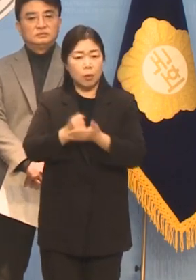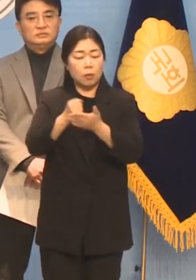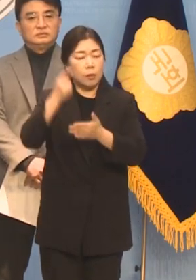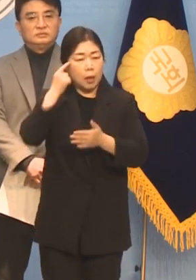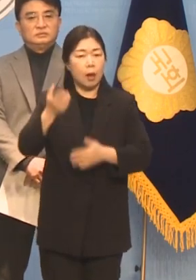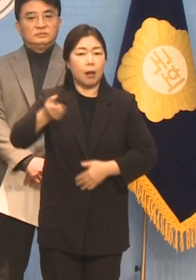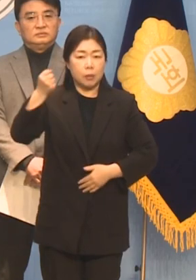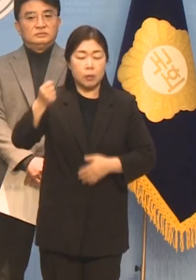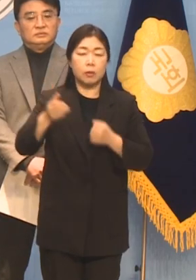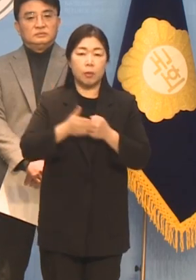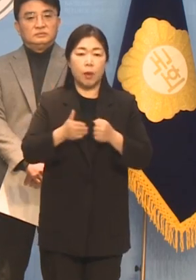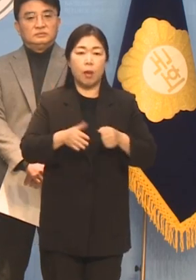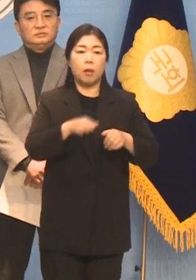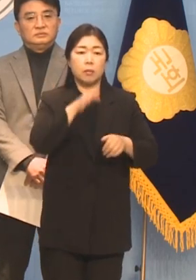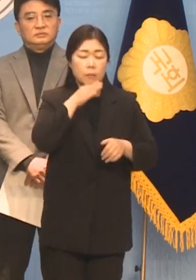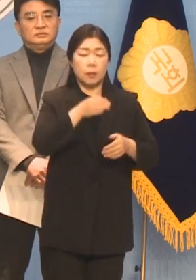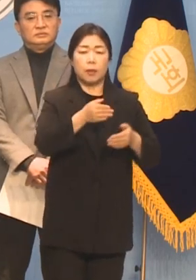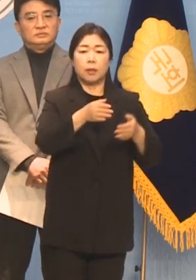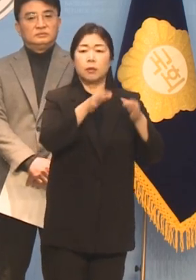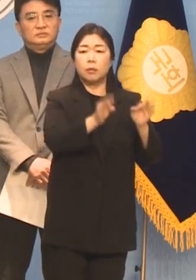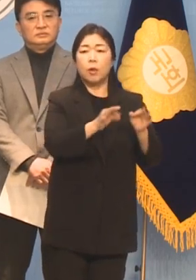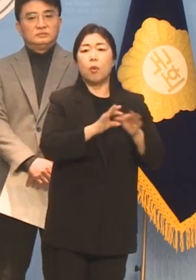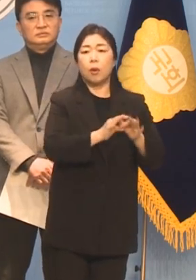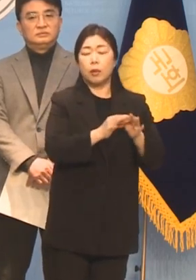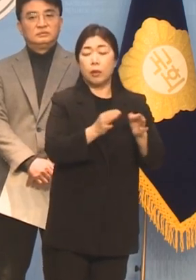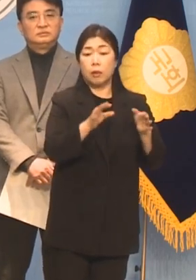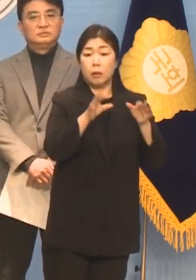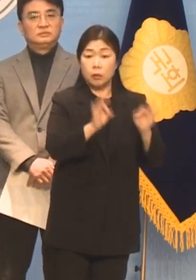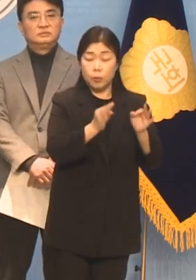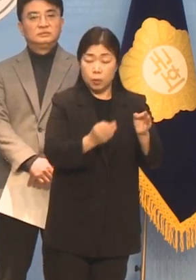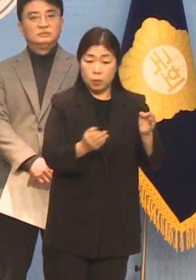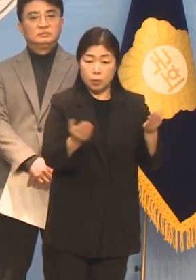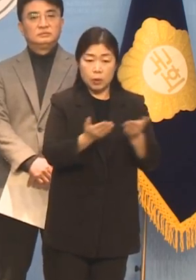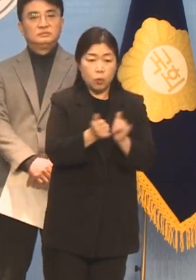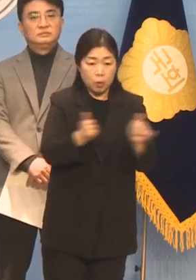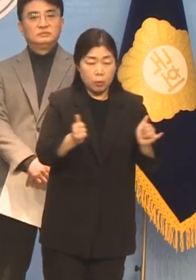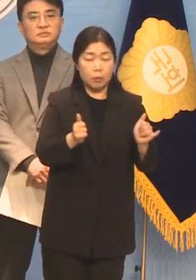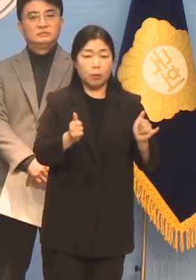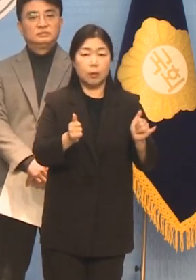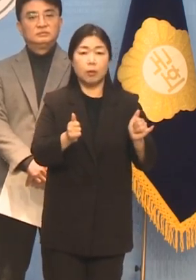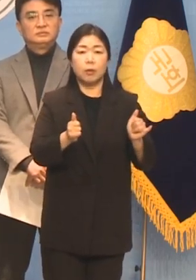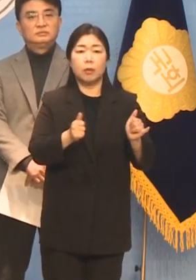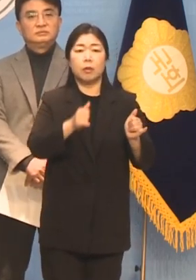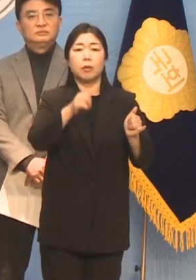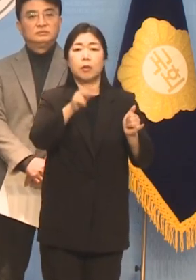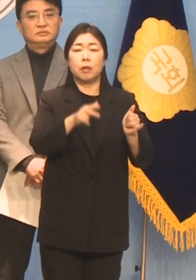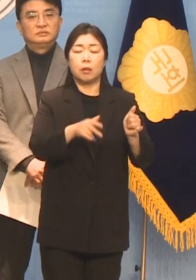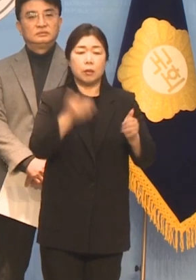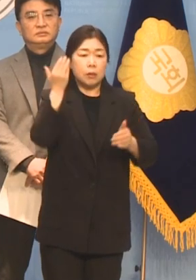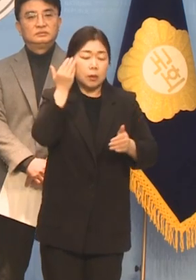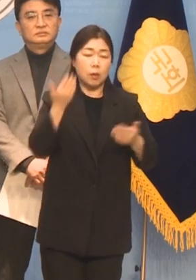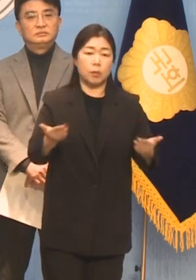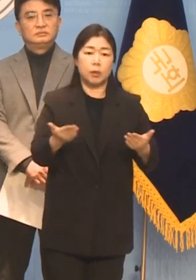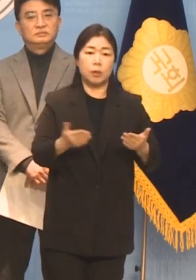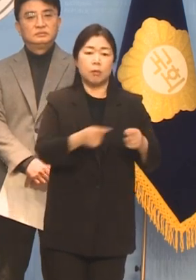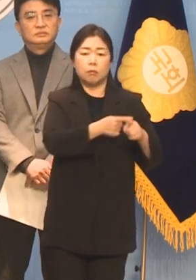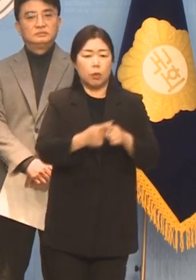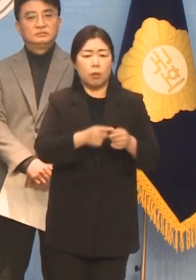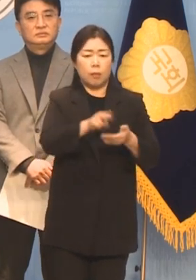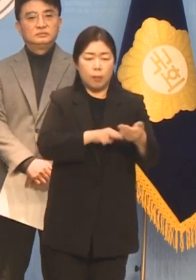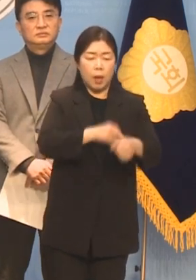하기도 했습니다. 금융사고가 이번뿐만은 아닙니다. 이미 키코, DLF 사태가